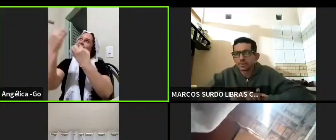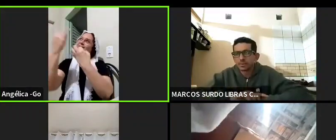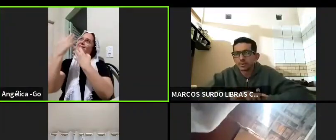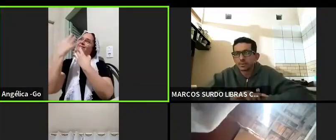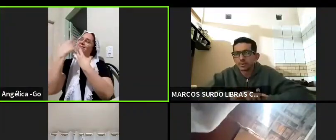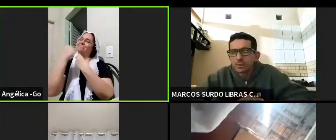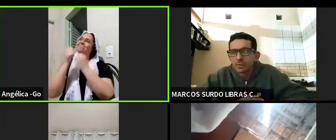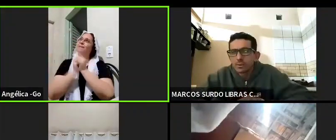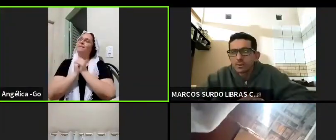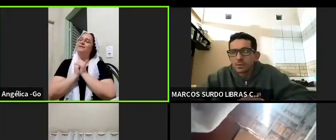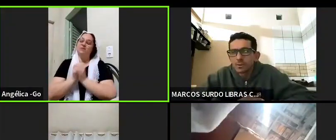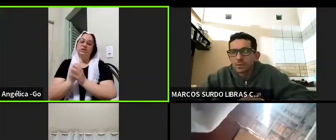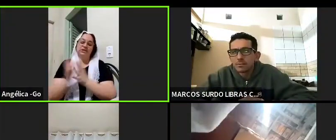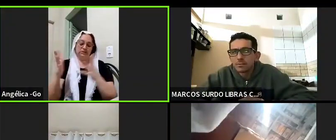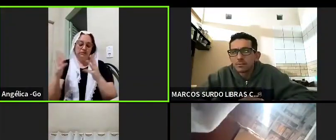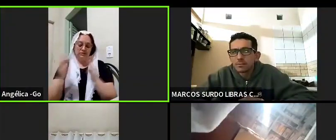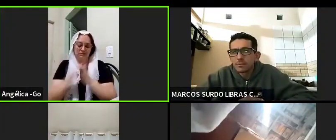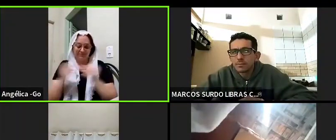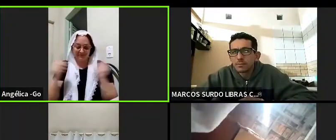Meu Deus do céu.